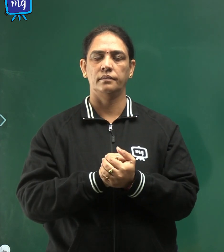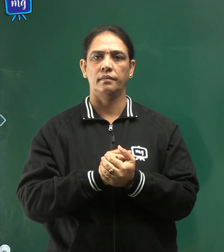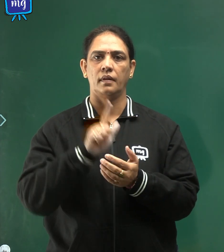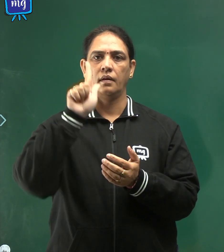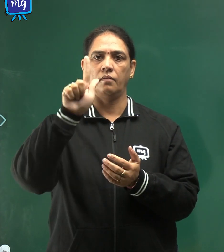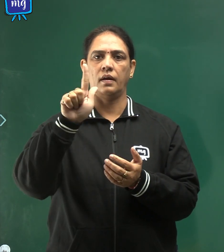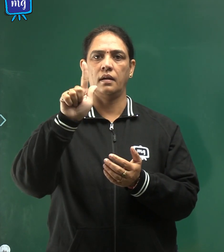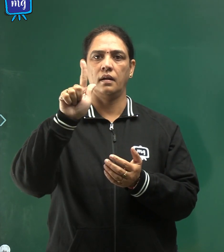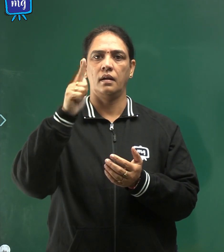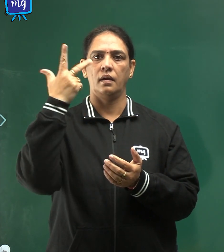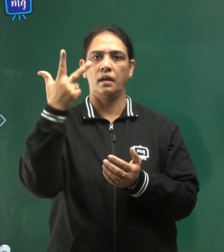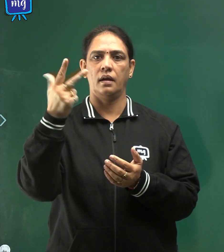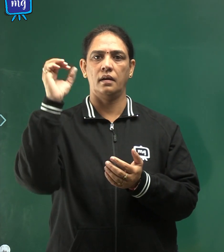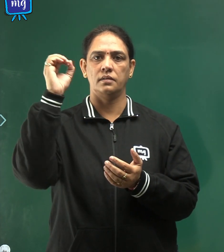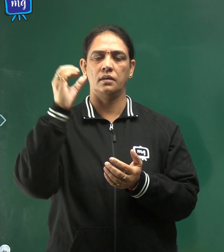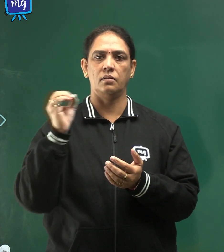180 डिग्री